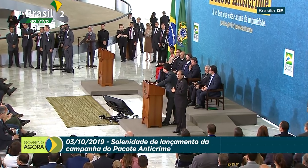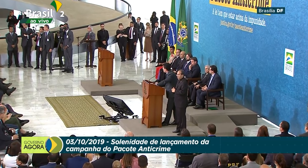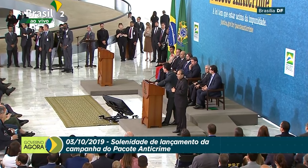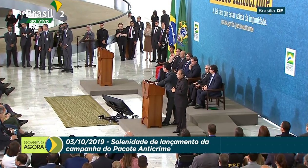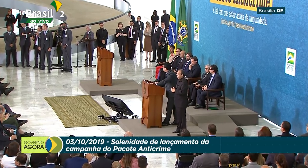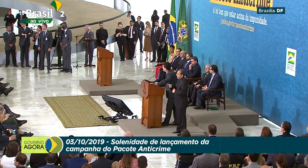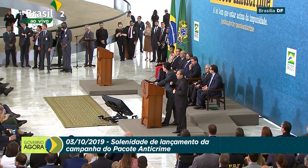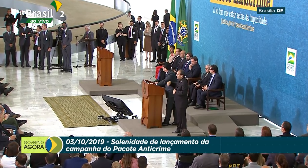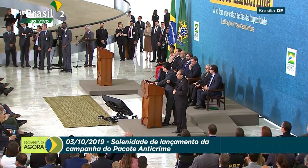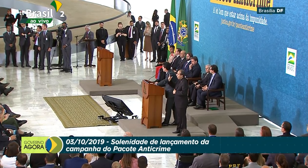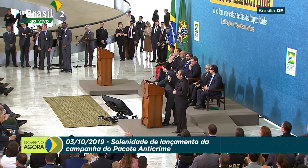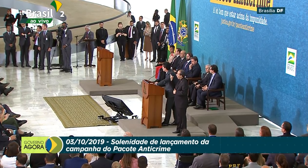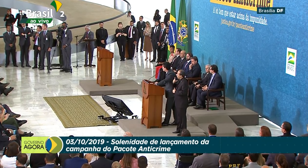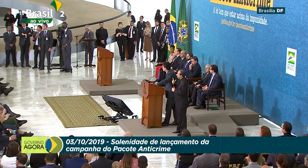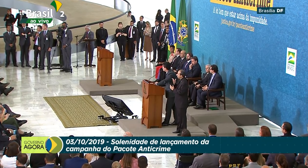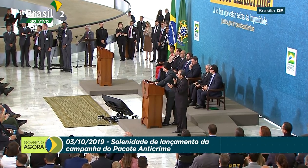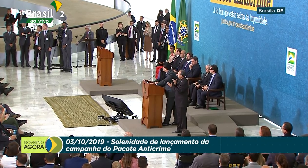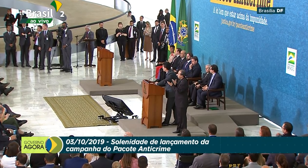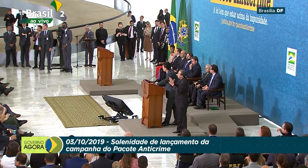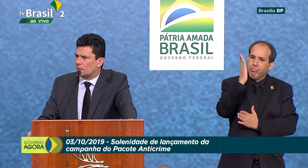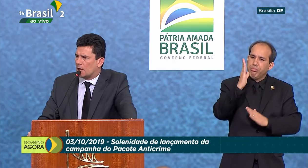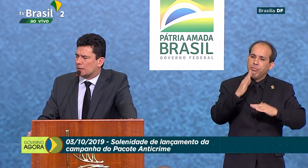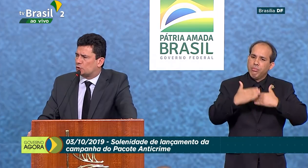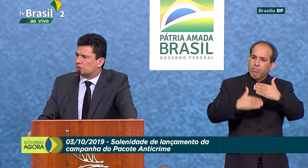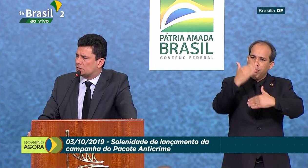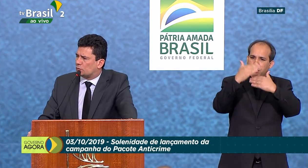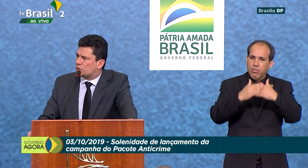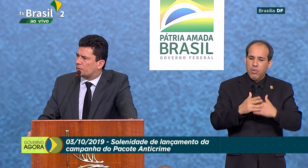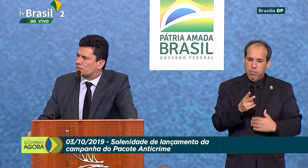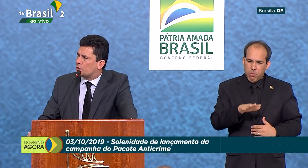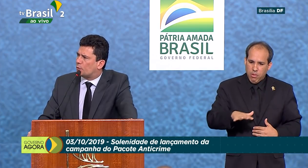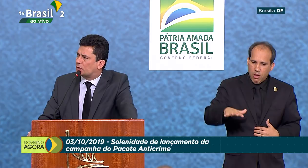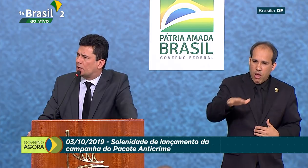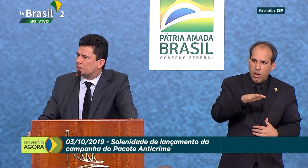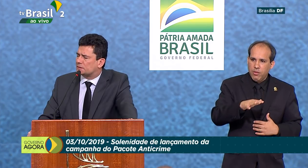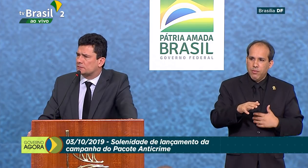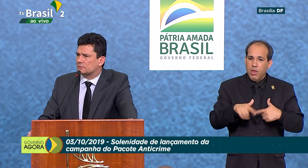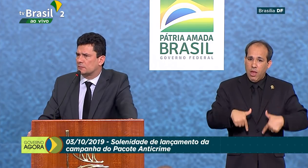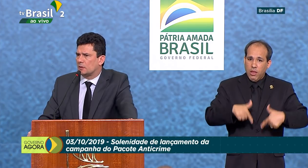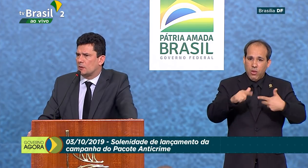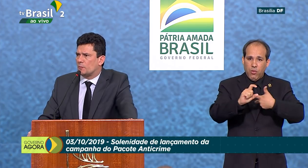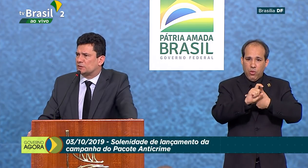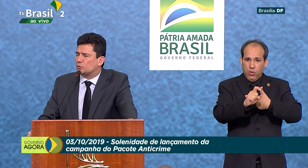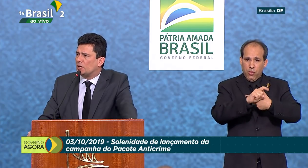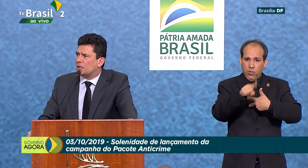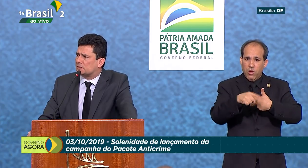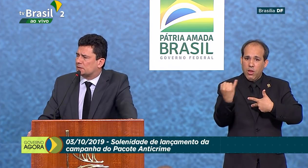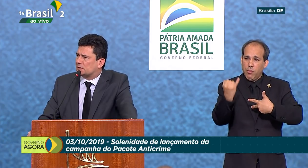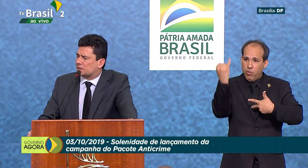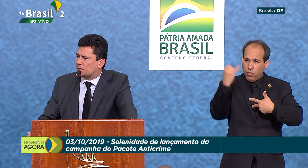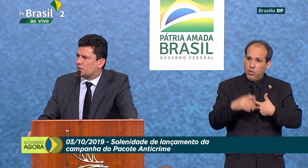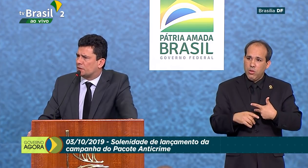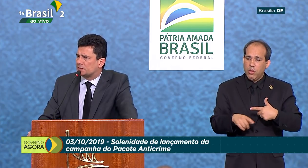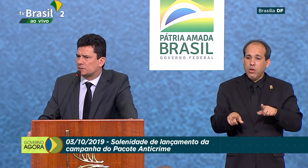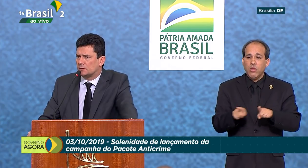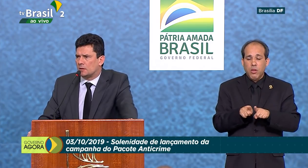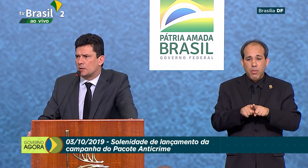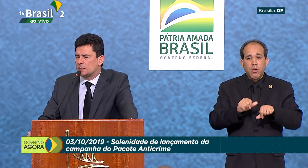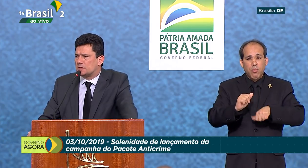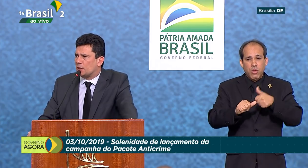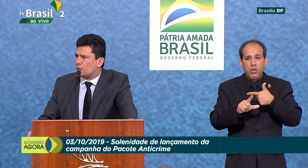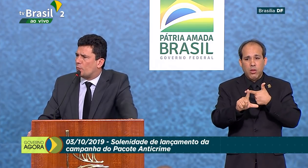possamos avançar nessa área. Ações executivas são importantes, mas mudanças